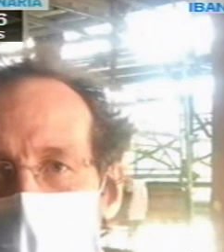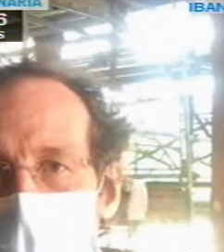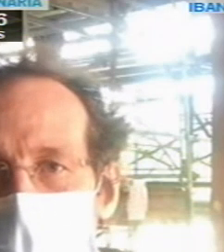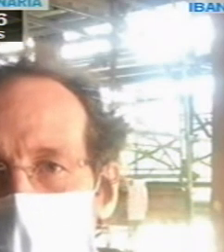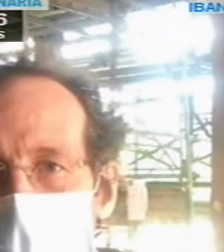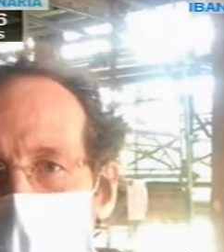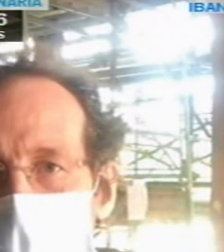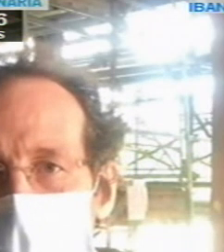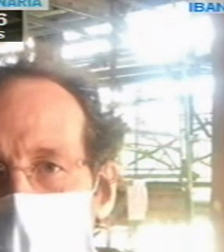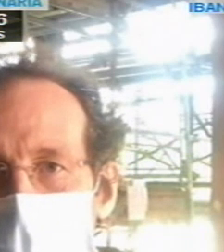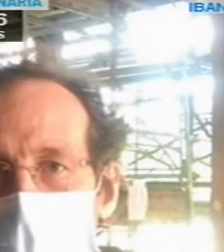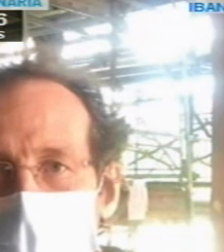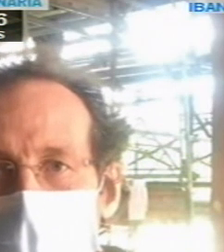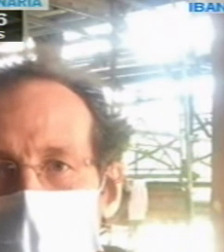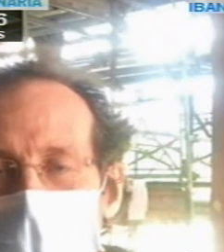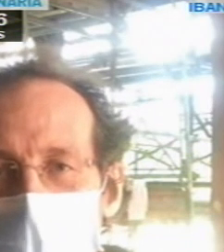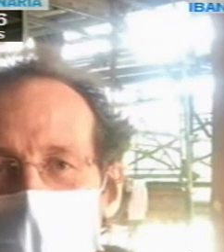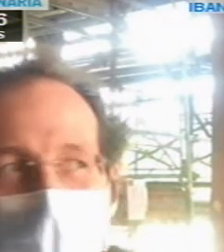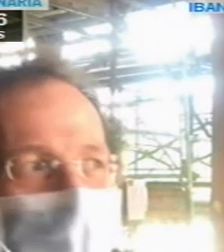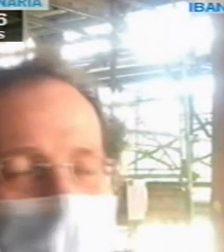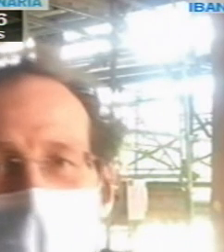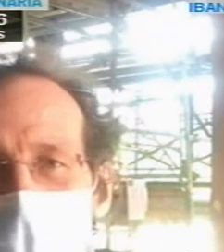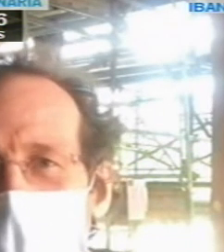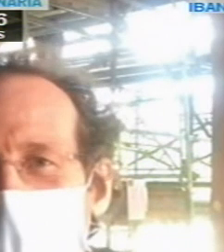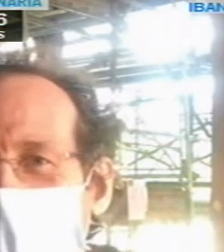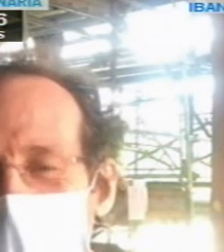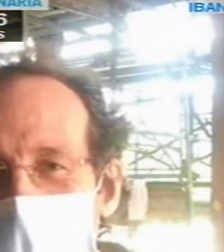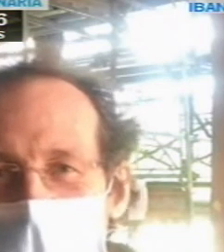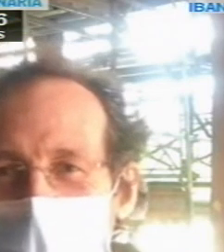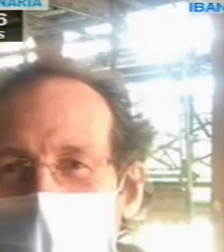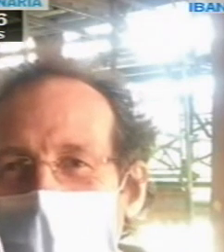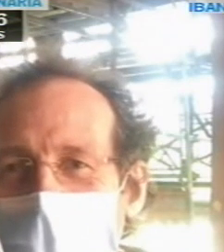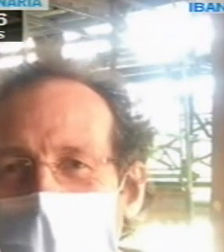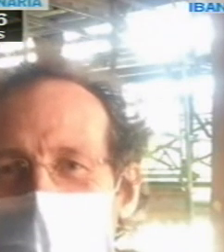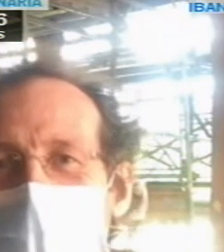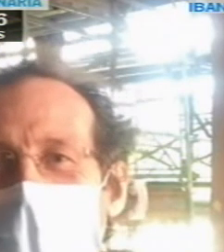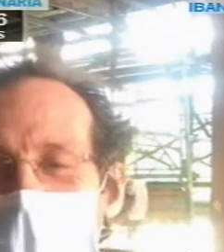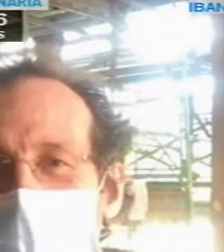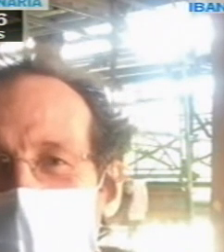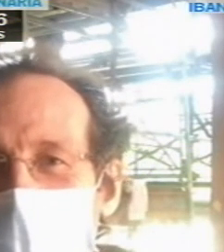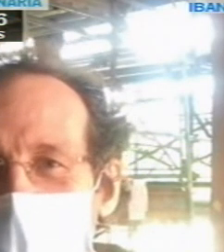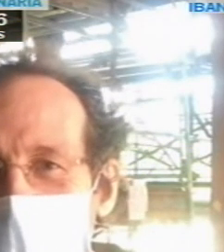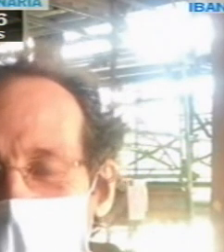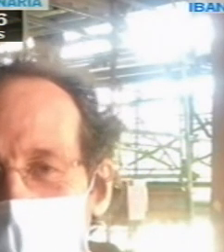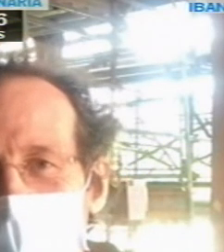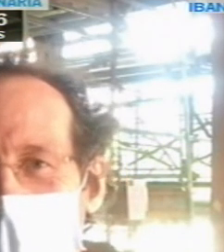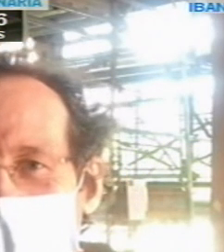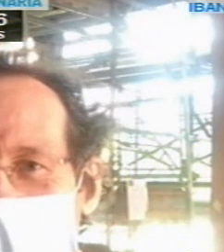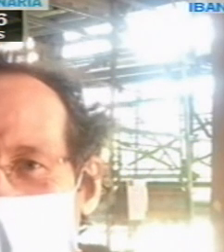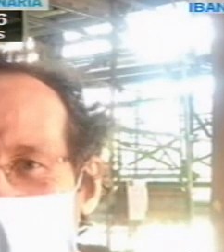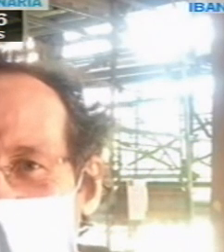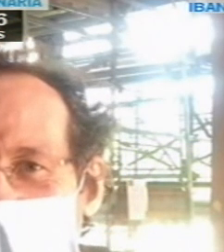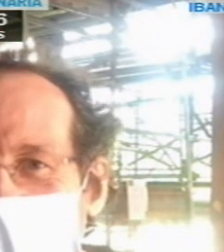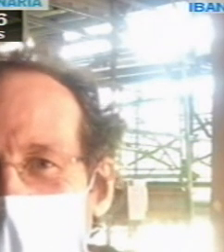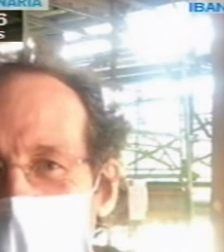questa cosa ai nostri telespettatori. È vero, ricordiamola, però come ti dicevo prima, insomma qualche caso sporadico di persone